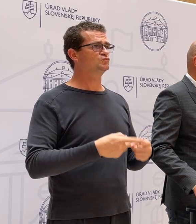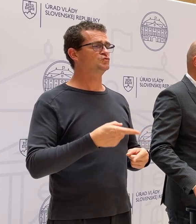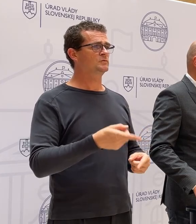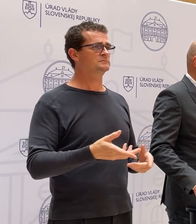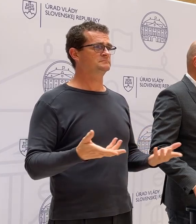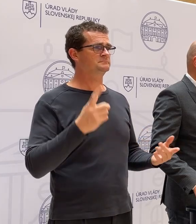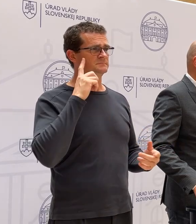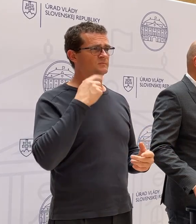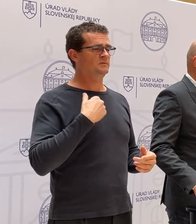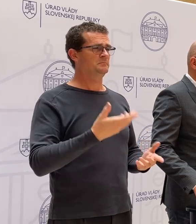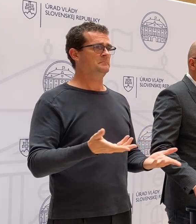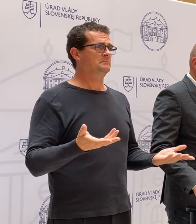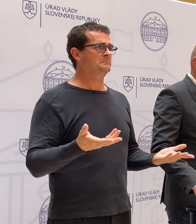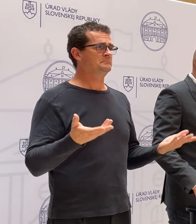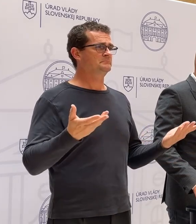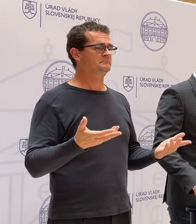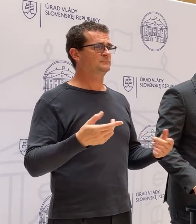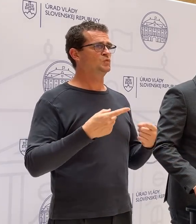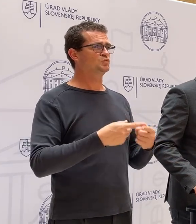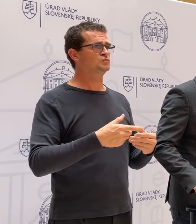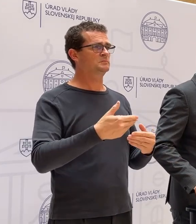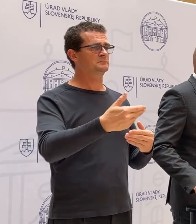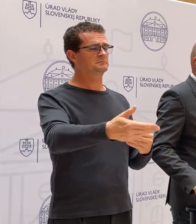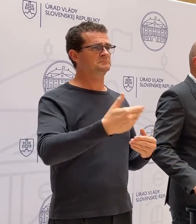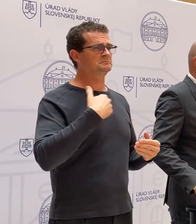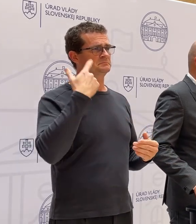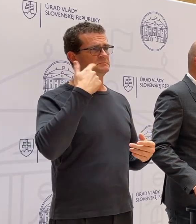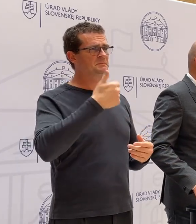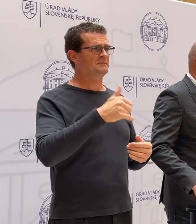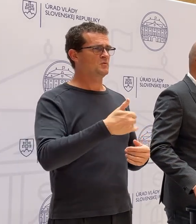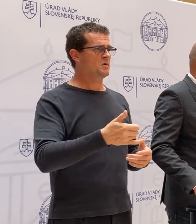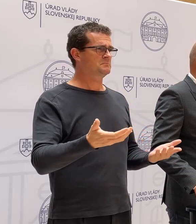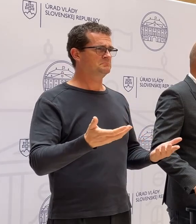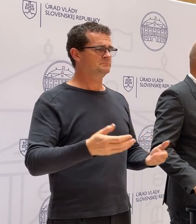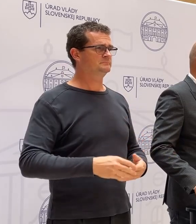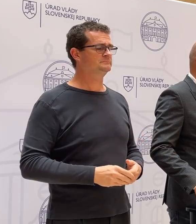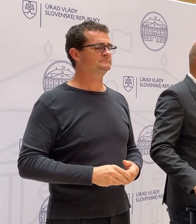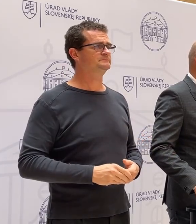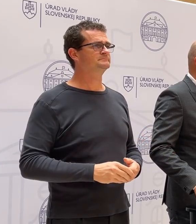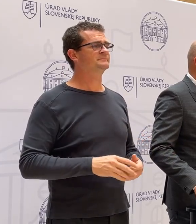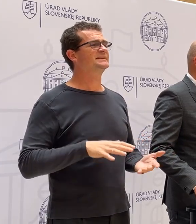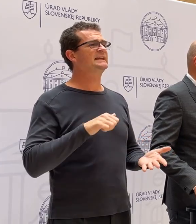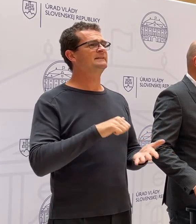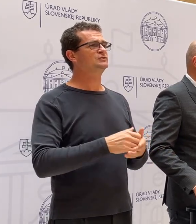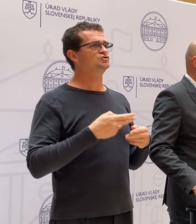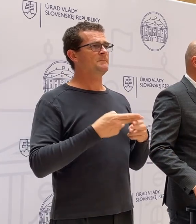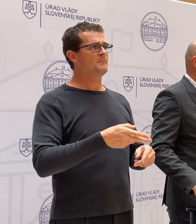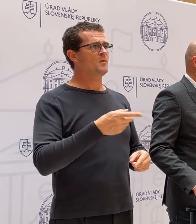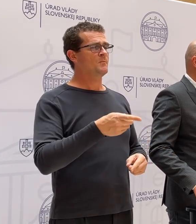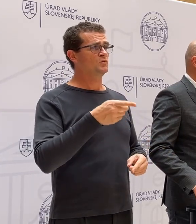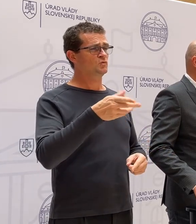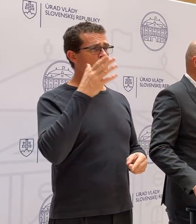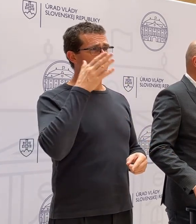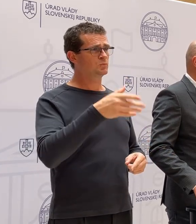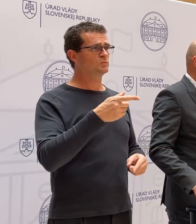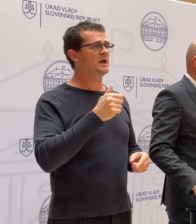lebo vieme, že... No, tak tá bude nejaká rozumná, predpokladám 1. január. K tej investičnej pomoci, bude to